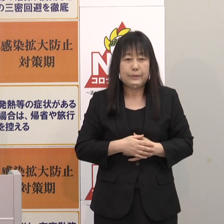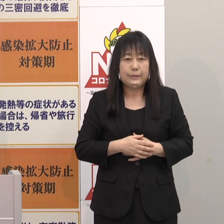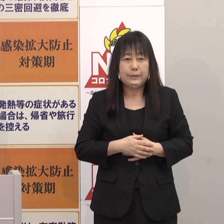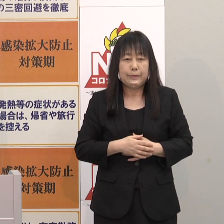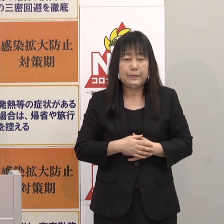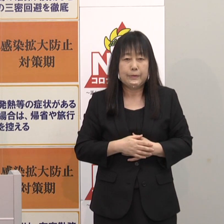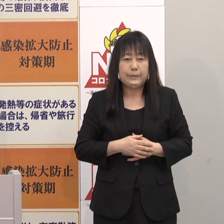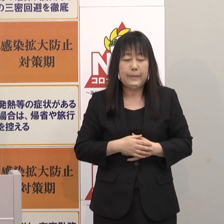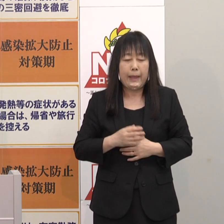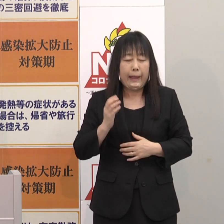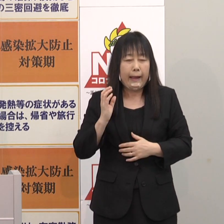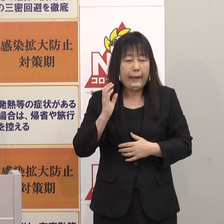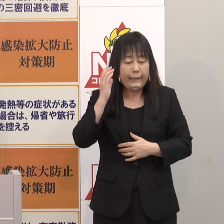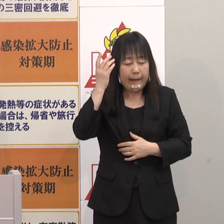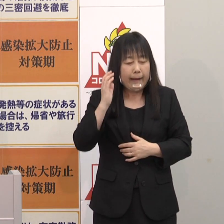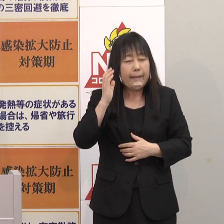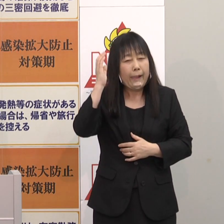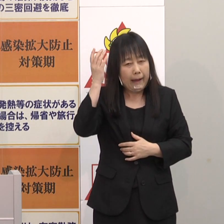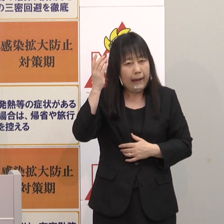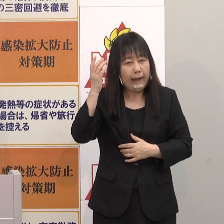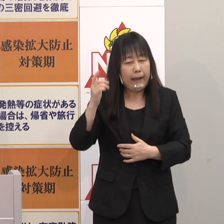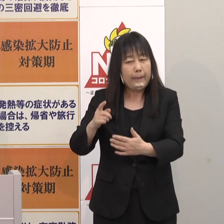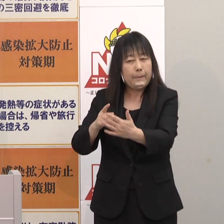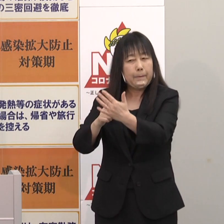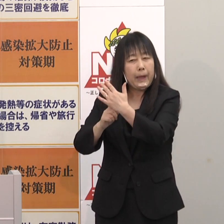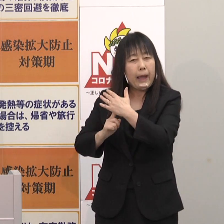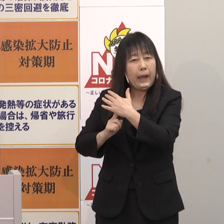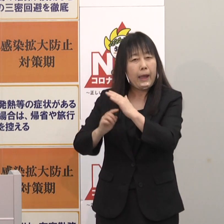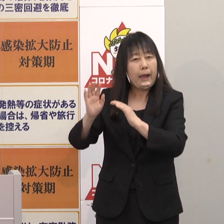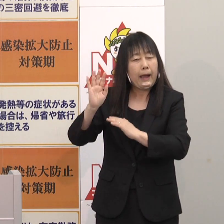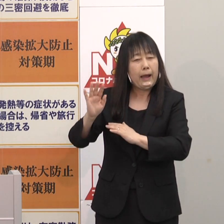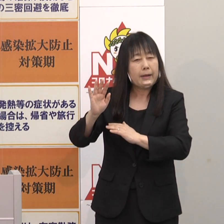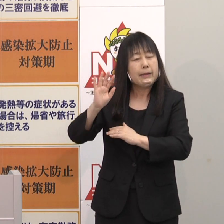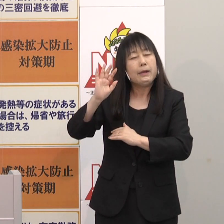こう実際のいろんな現場においてもですね、